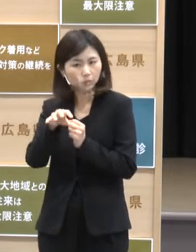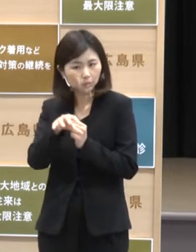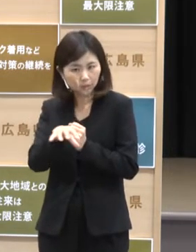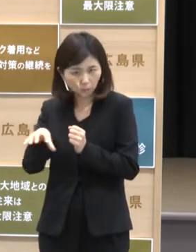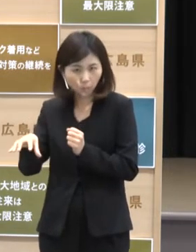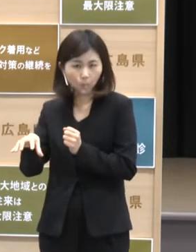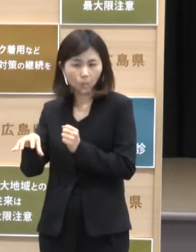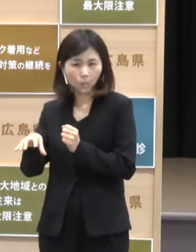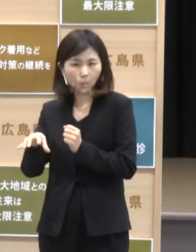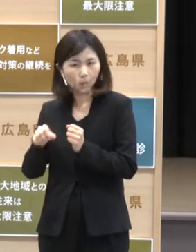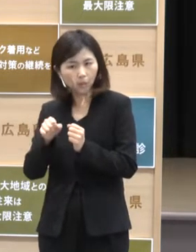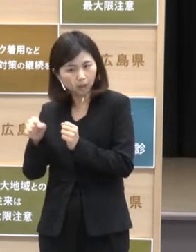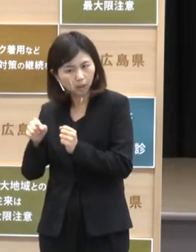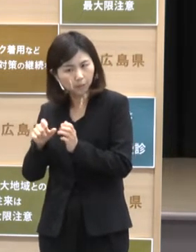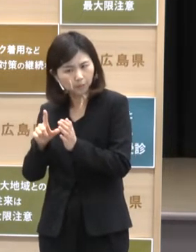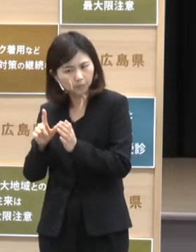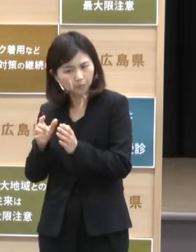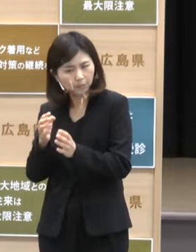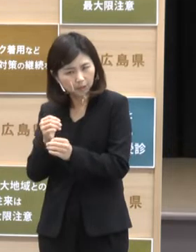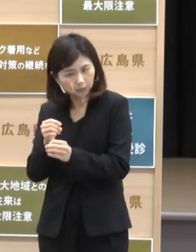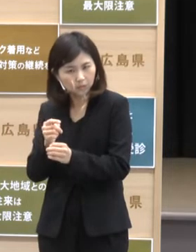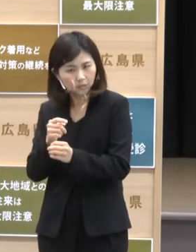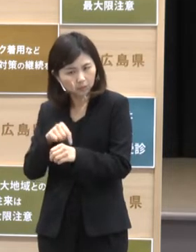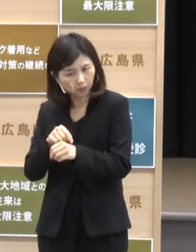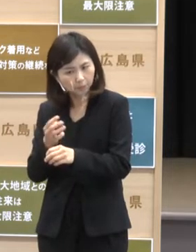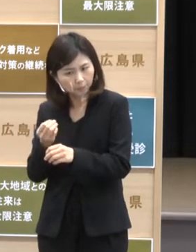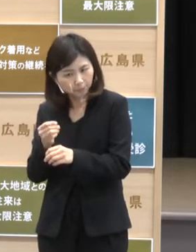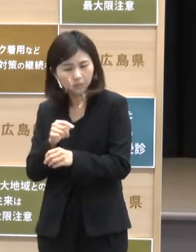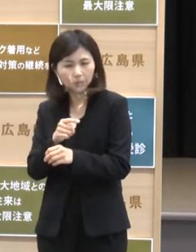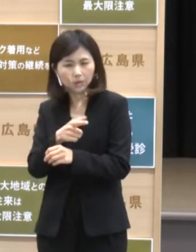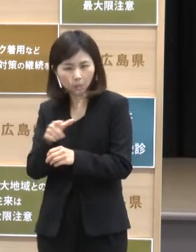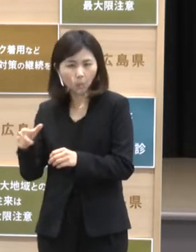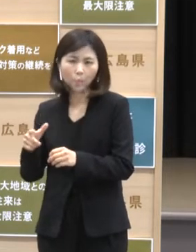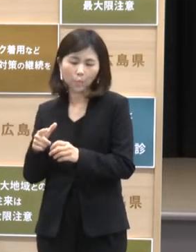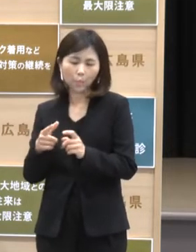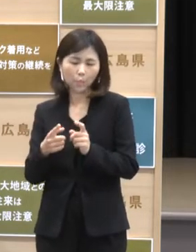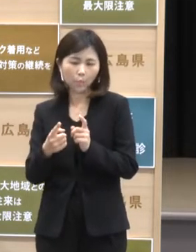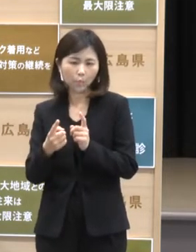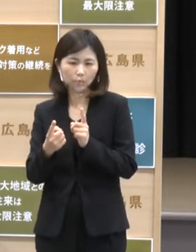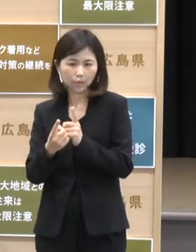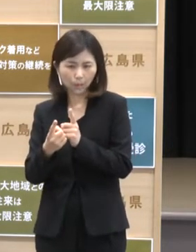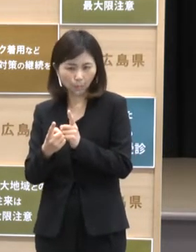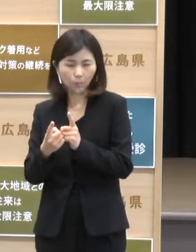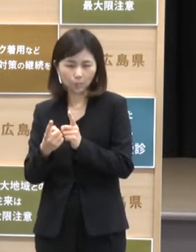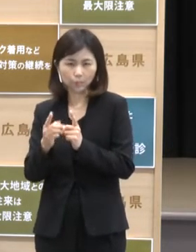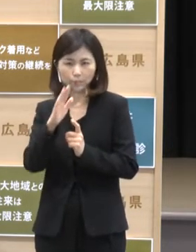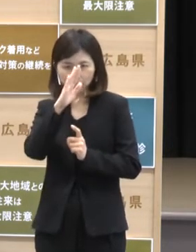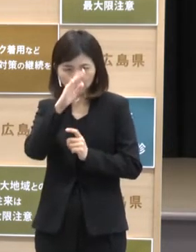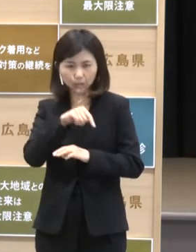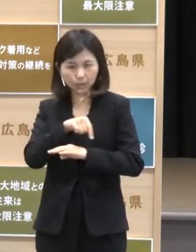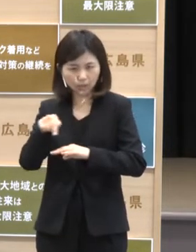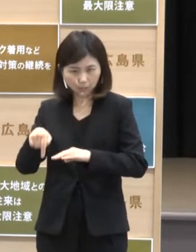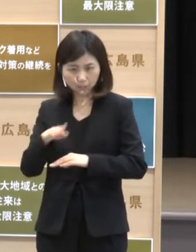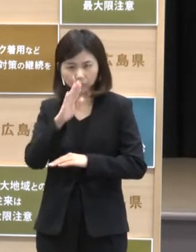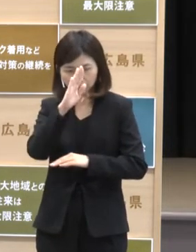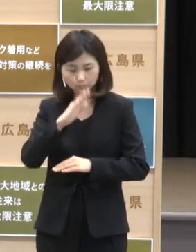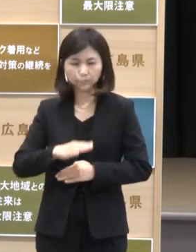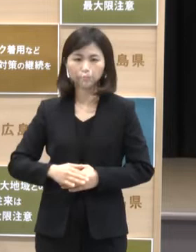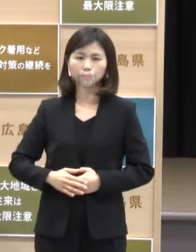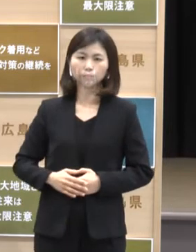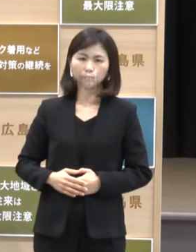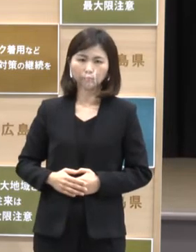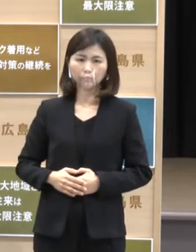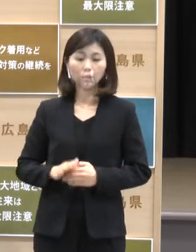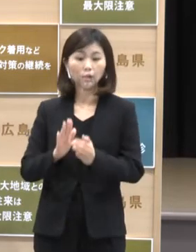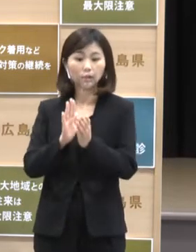らかじめ決めておいていただくなど適切に避難できるよう備えを行ってください。県ではこうした災害への